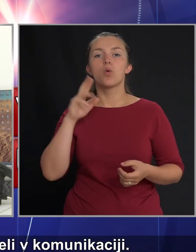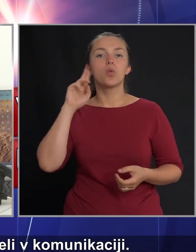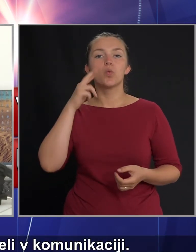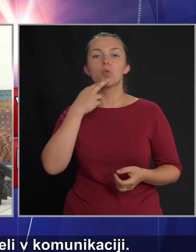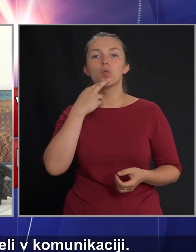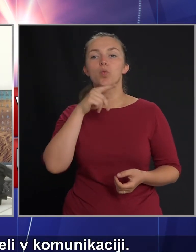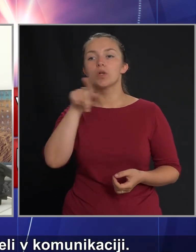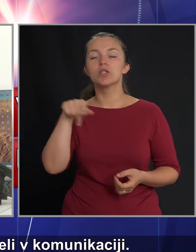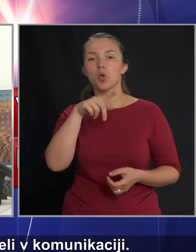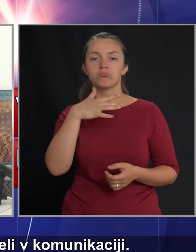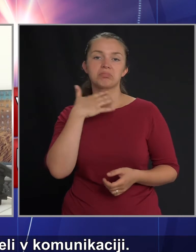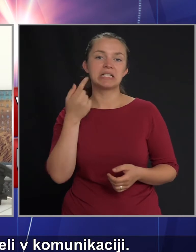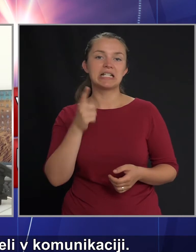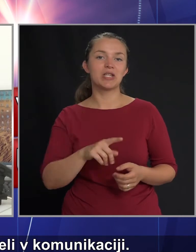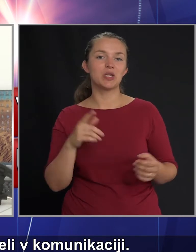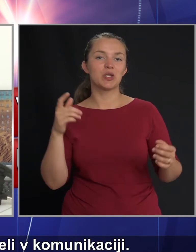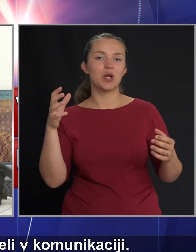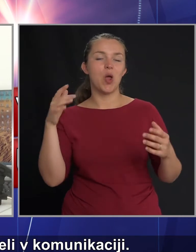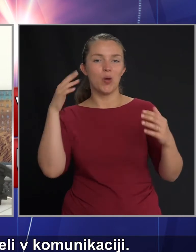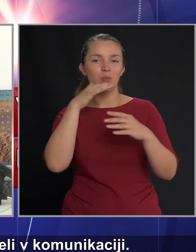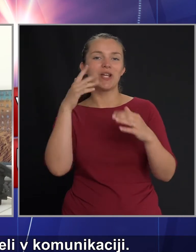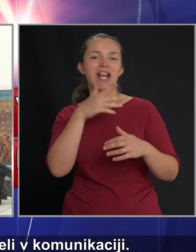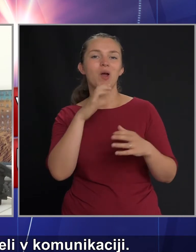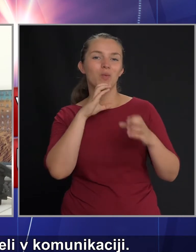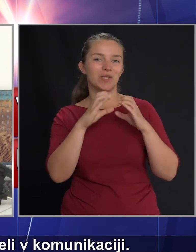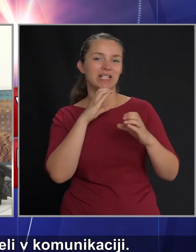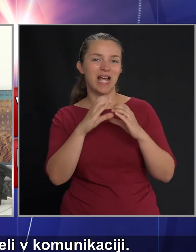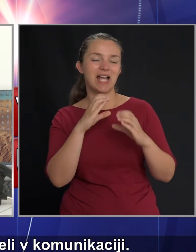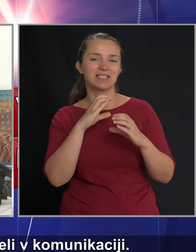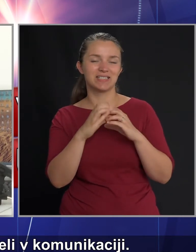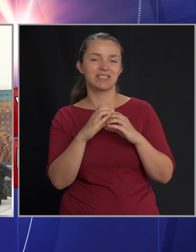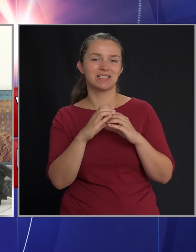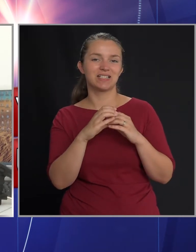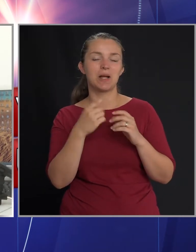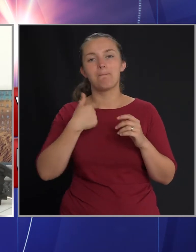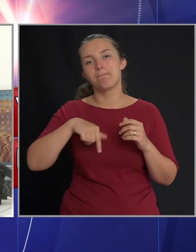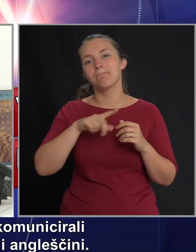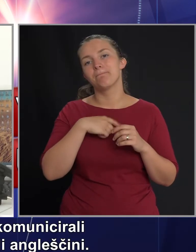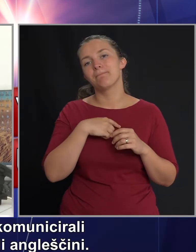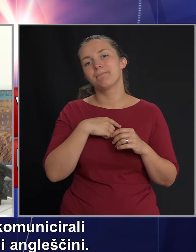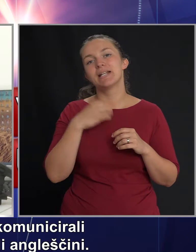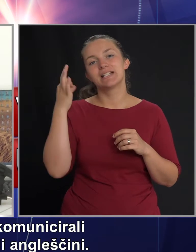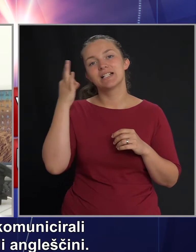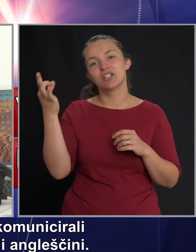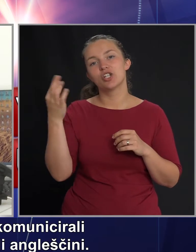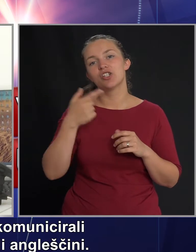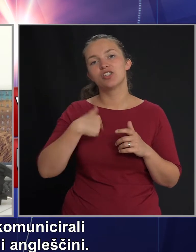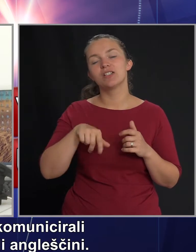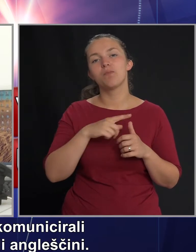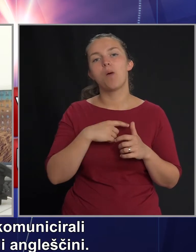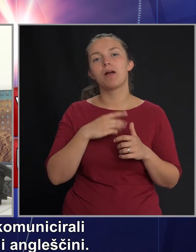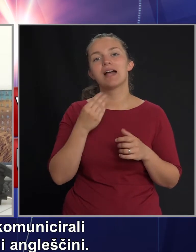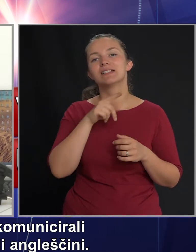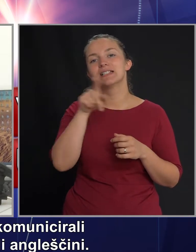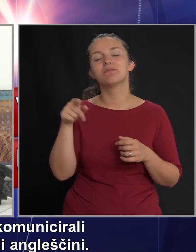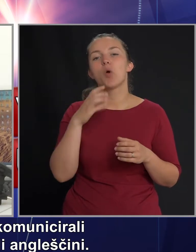smo, gluhi so se kar hitro ujeli v komunikaciji. Mi pa, mi